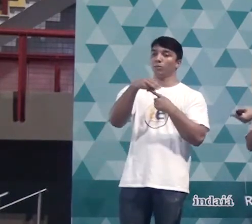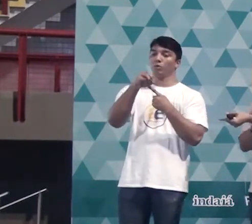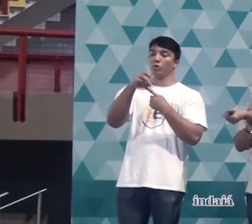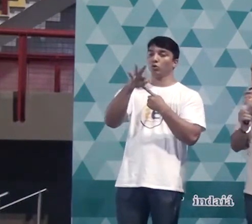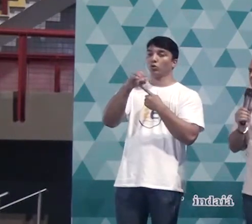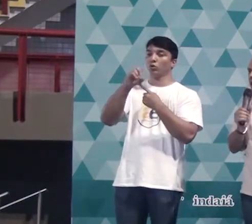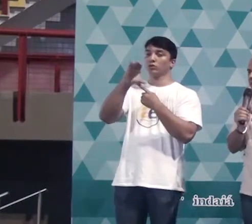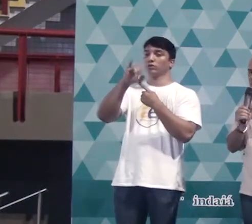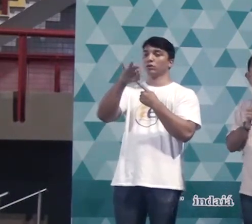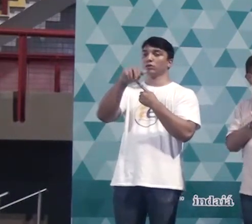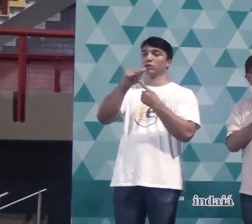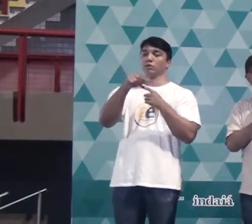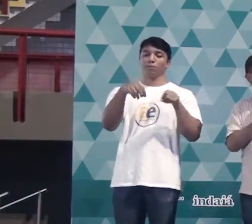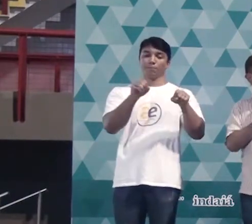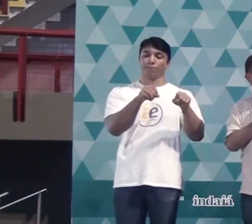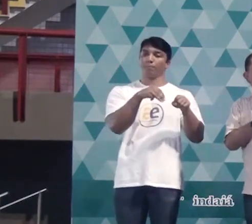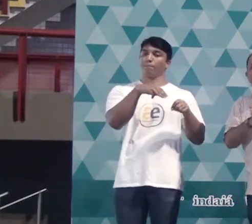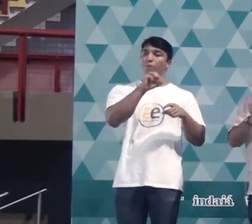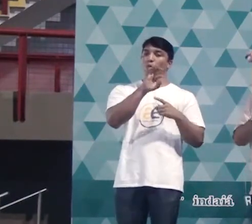quê? Moto.